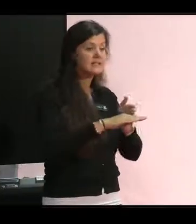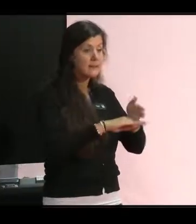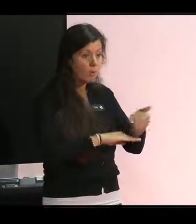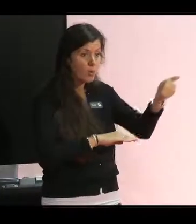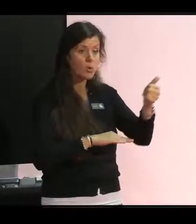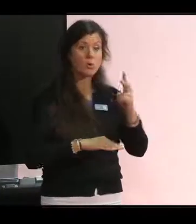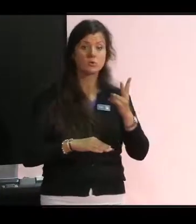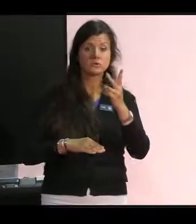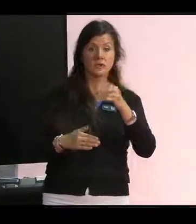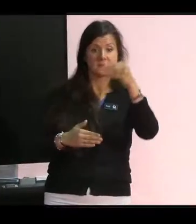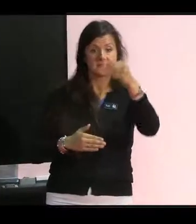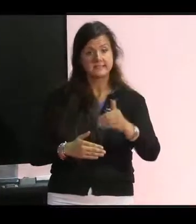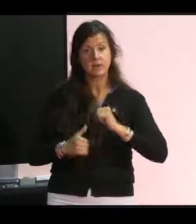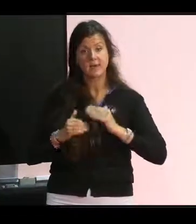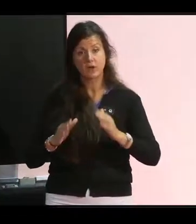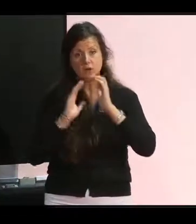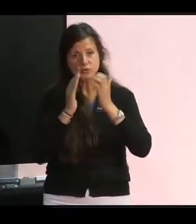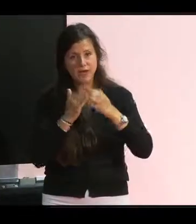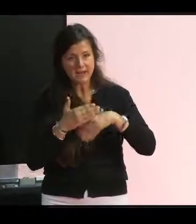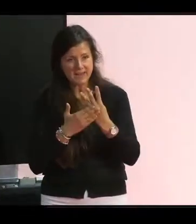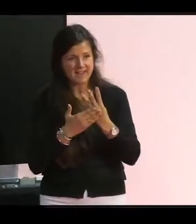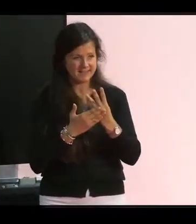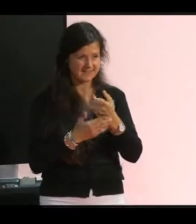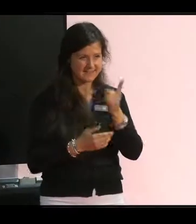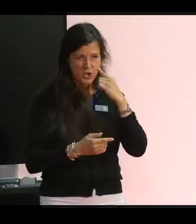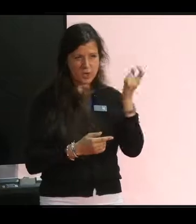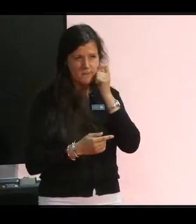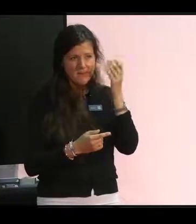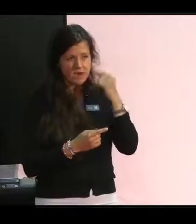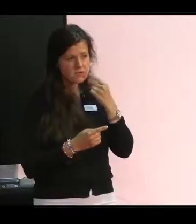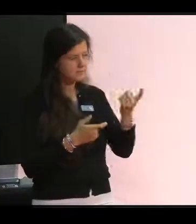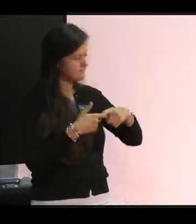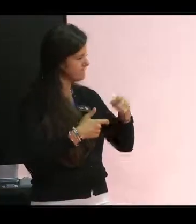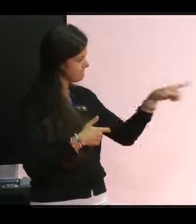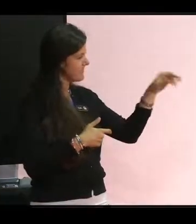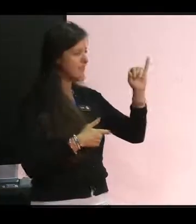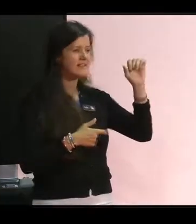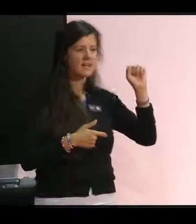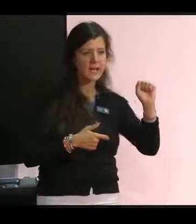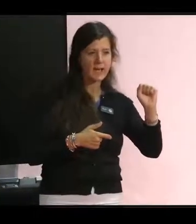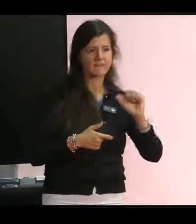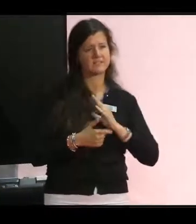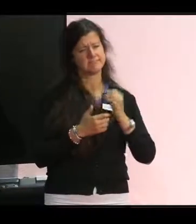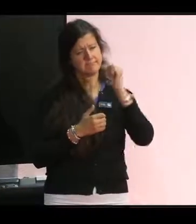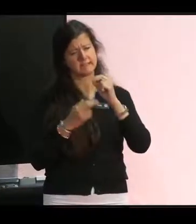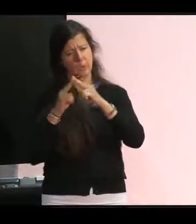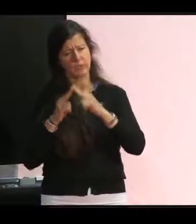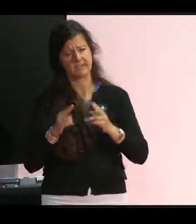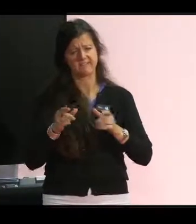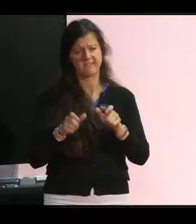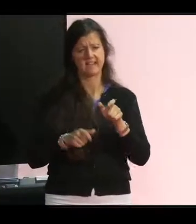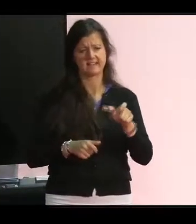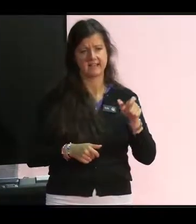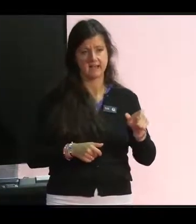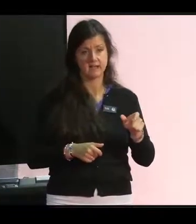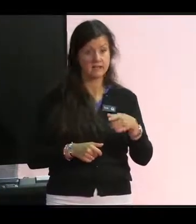hemsidor, sociala medier, ni hörde om Instagram. Det finns alla möjligheter till kontakter. Liksom. Jag tror också att ni kanske har fått en